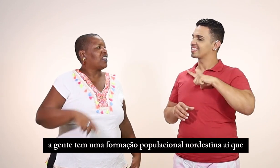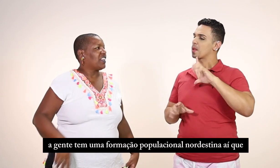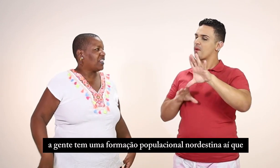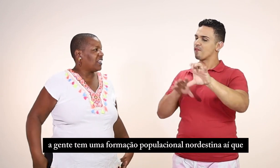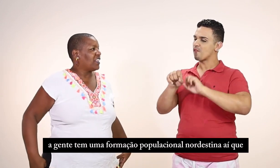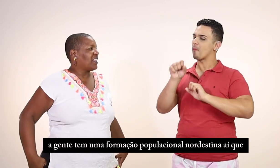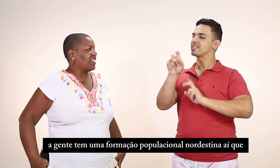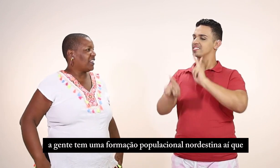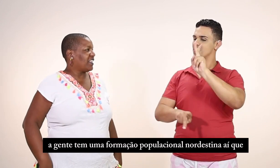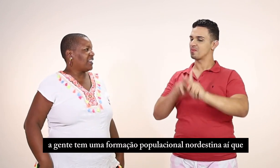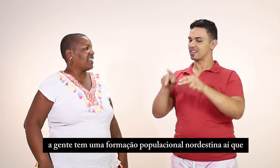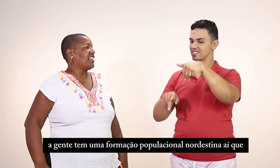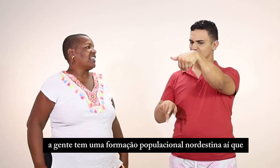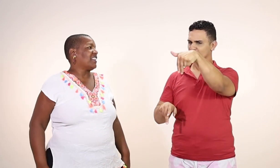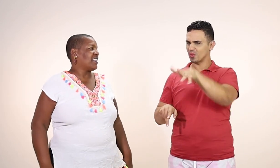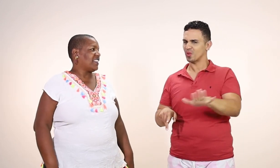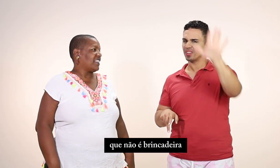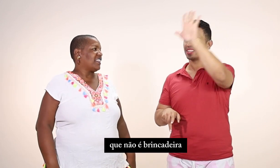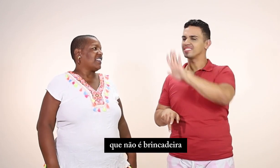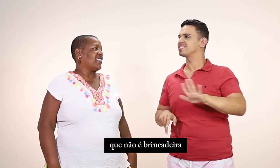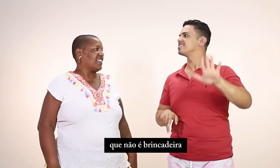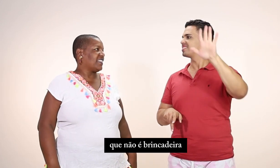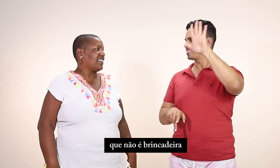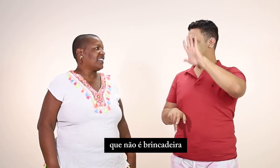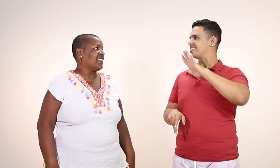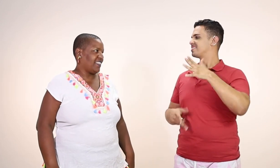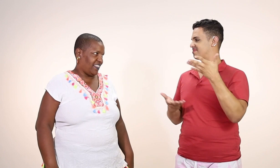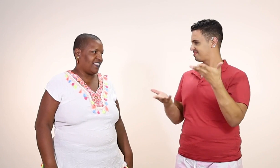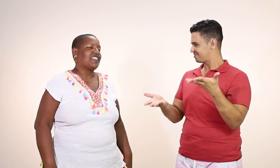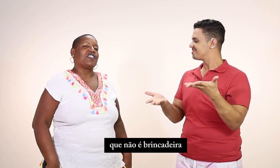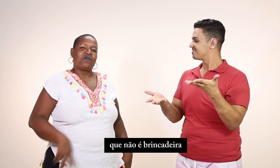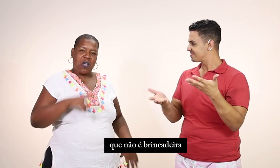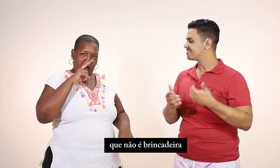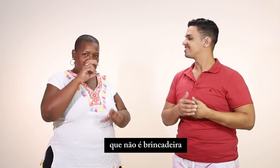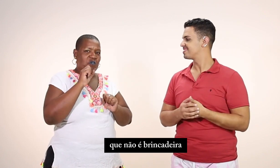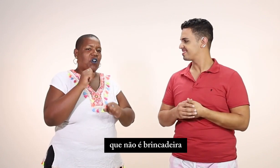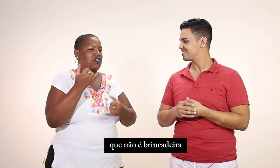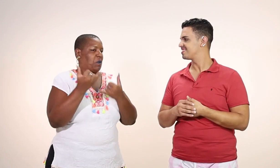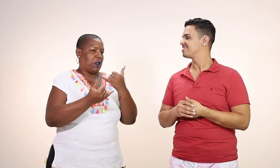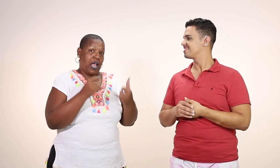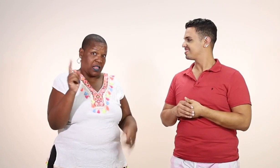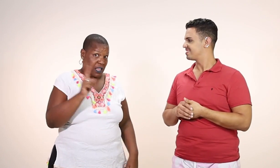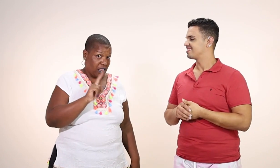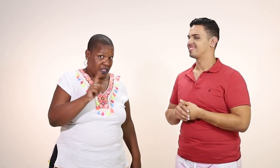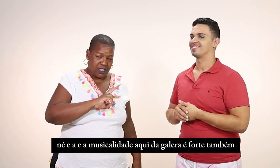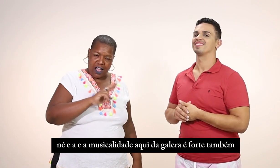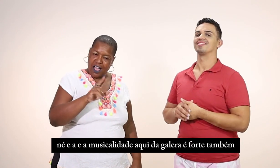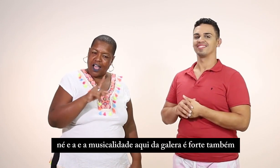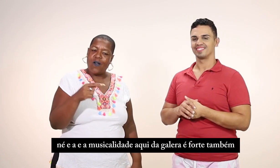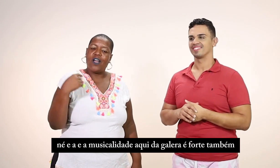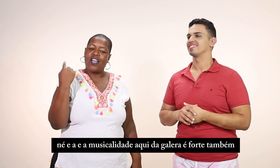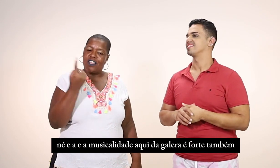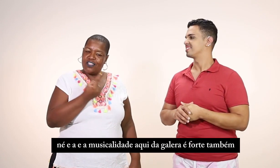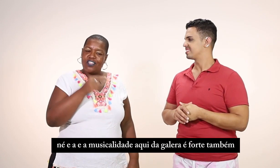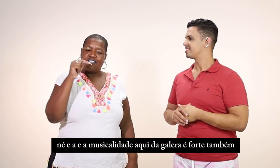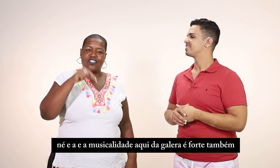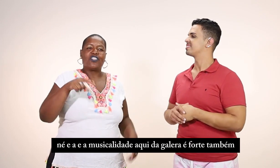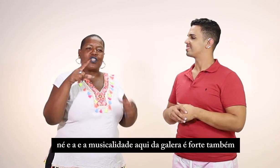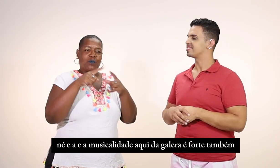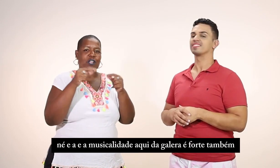populacional nordestina aí que não é Forte, brincadeira. que não é brincadeira, né? E a musicalidade aqui da